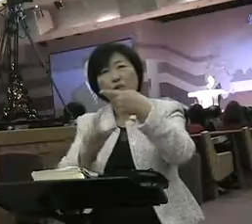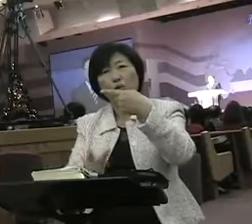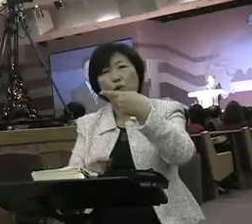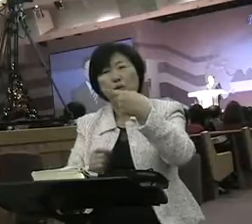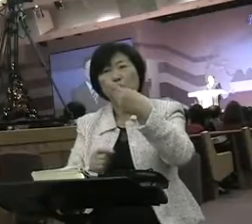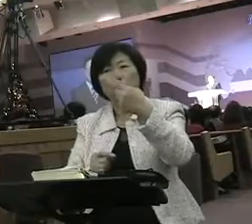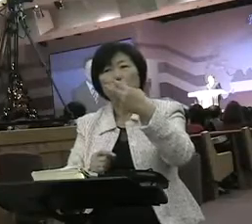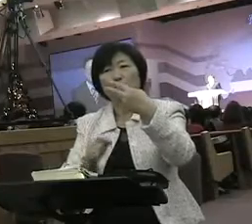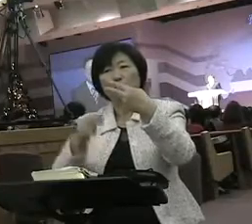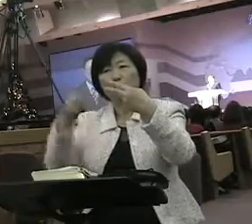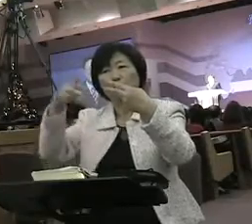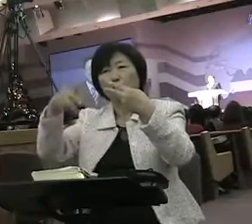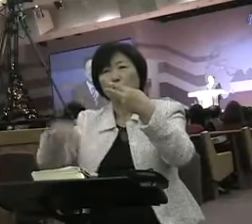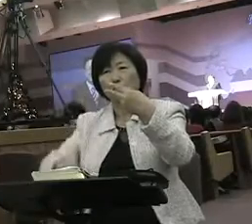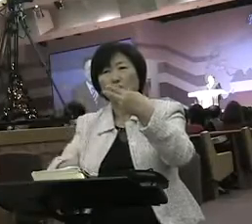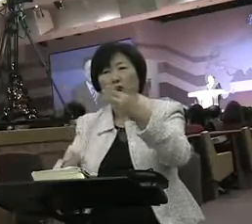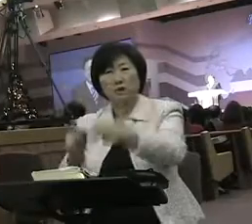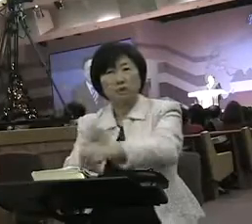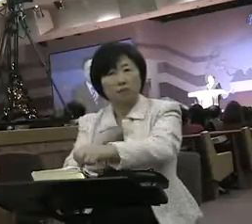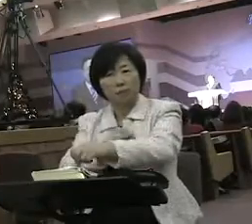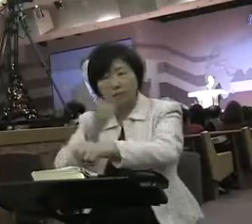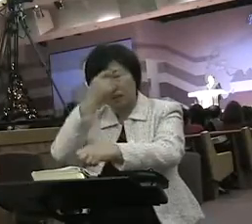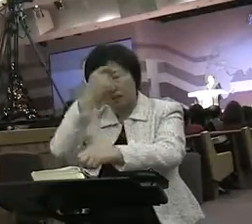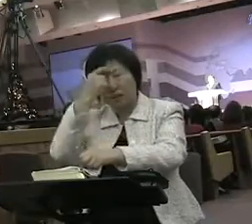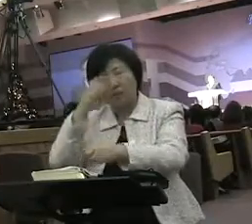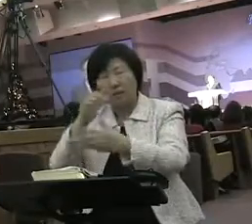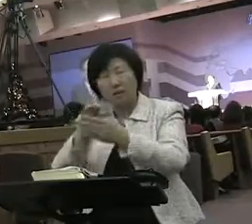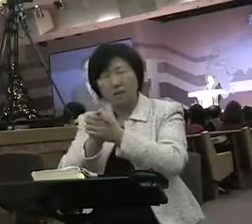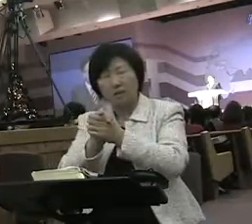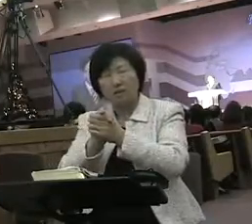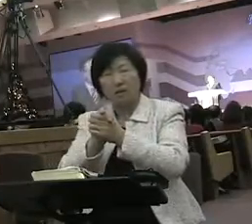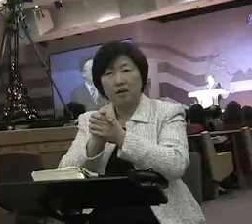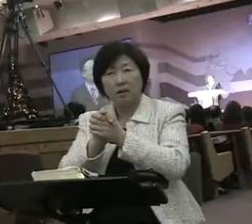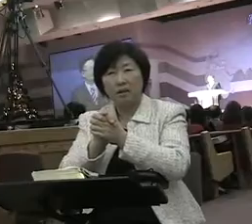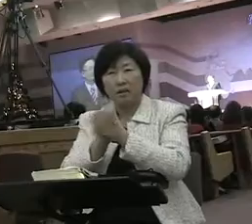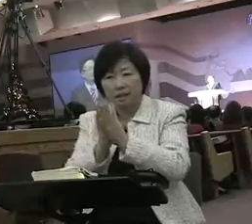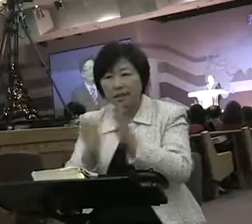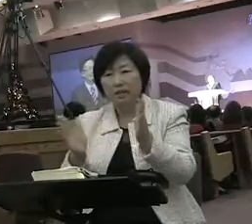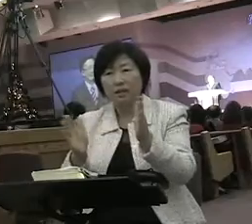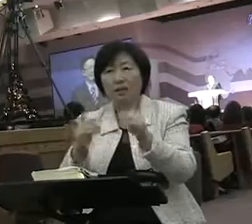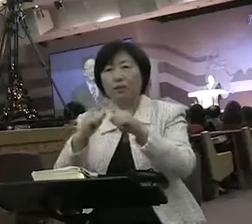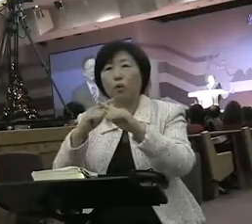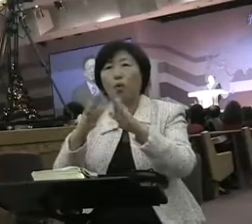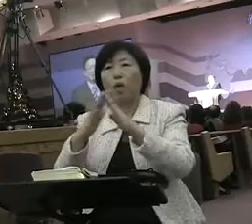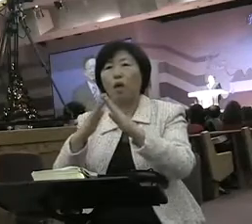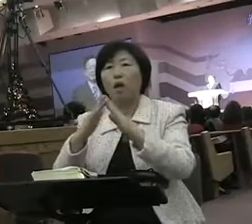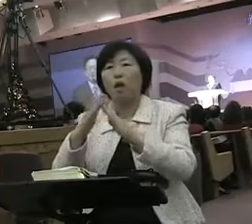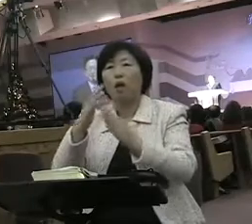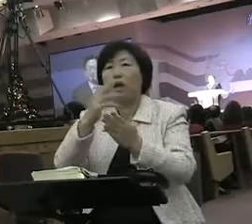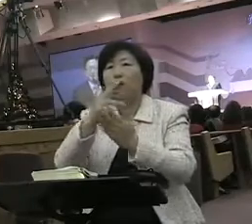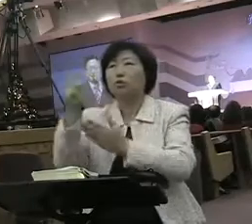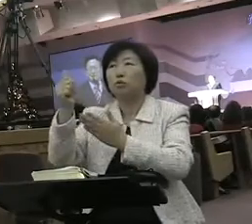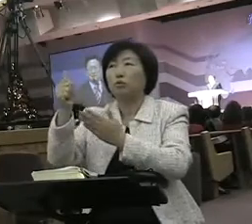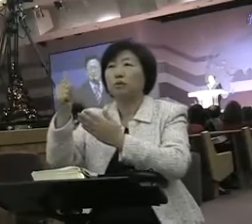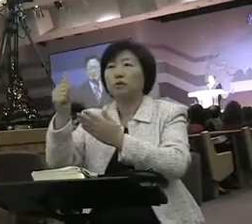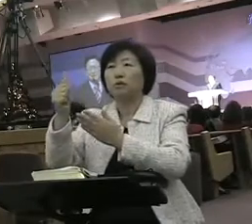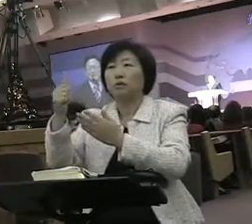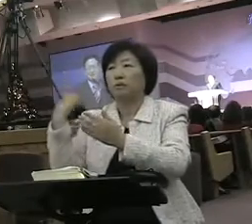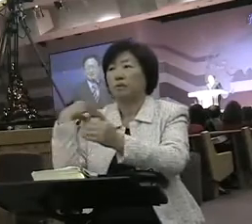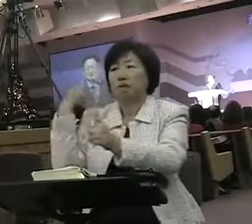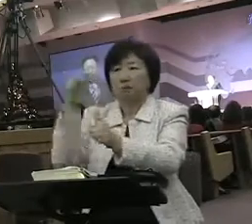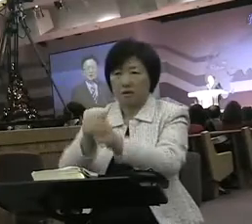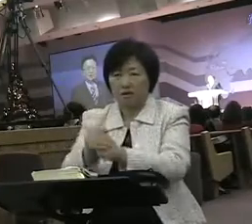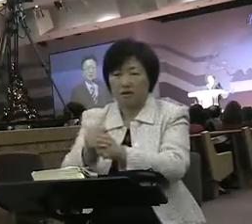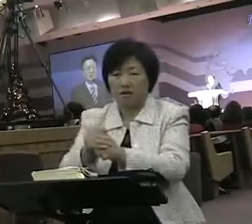저희가 특세를 하면서요 교회를 주님 앞에 맡겼으면 좋겠어요. 사람의 교회가 되지 않도록